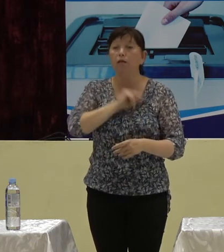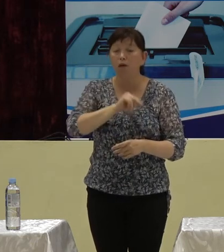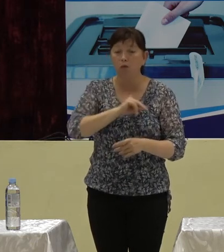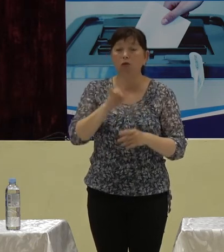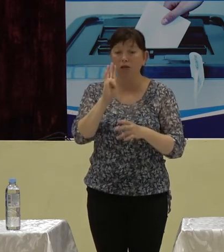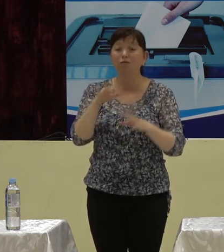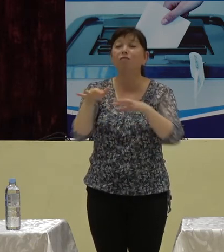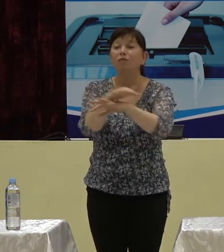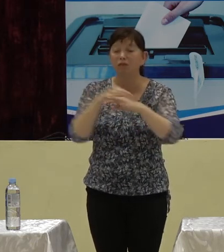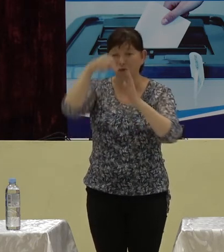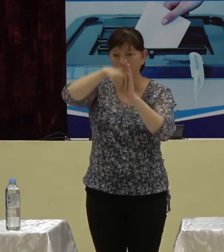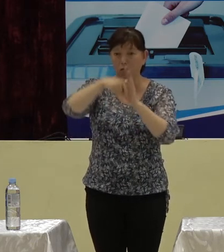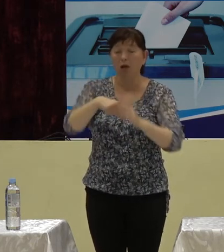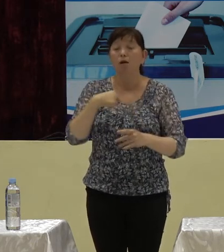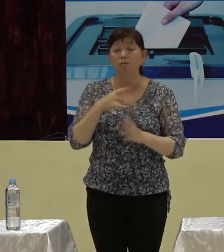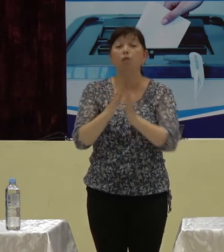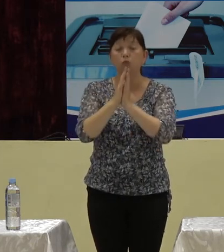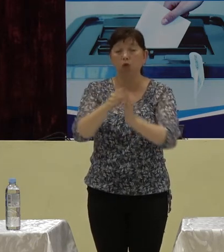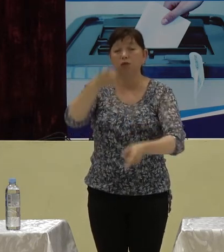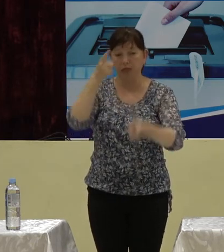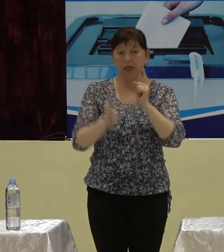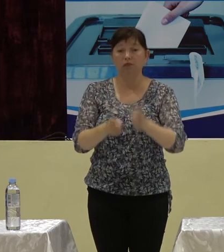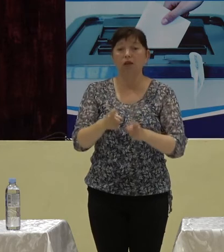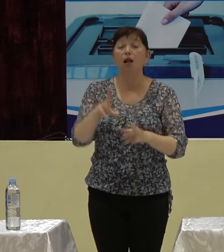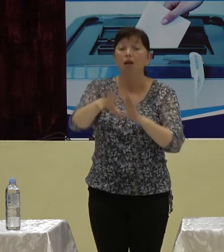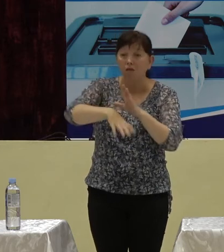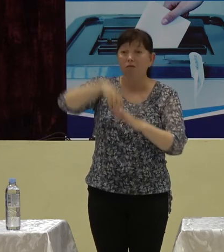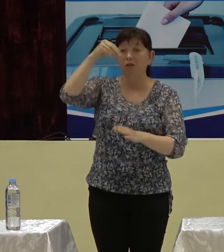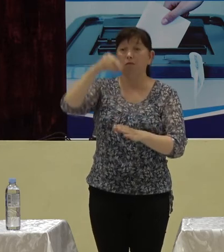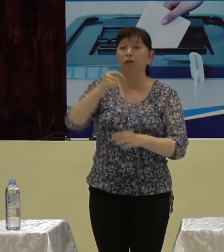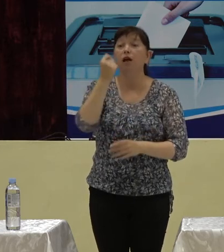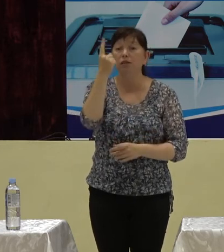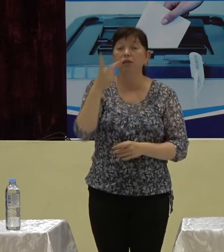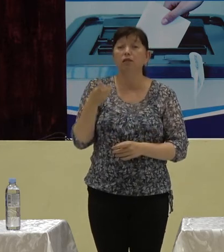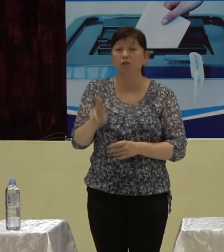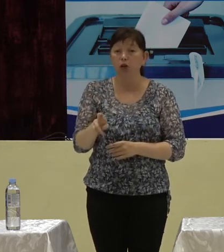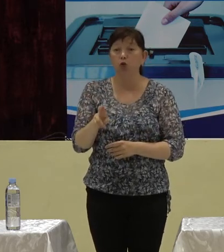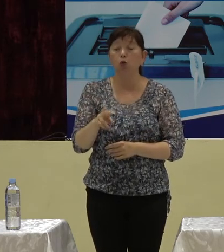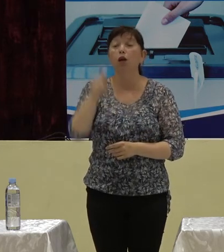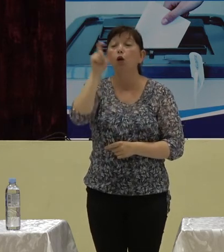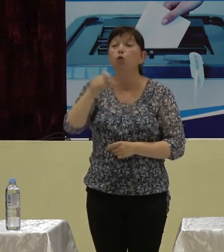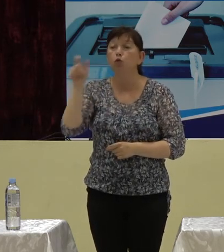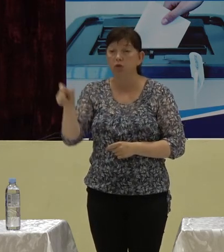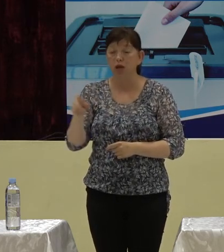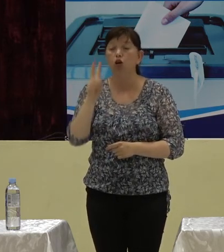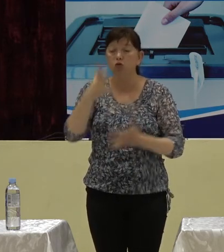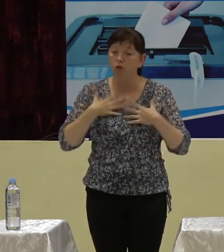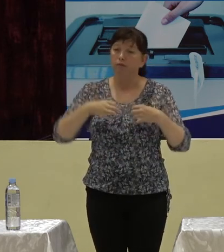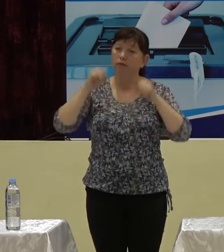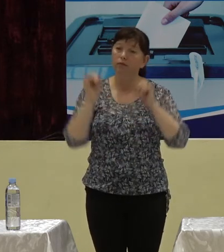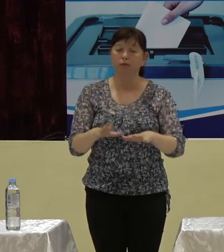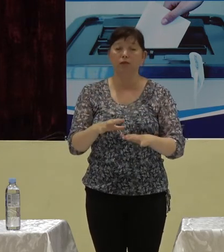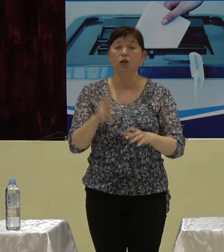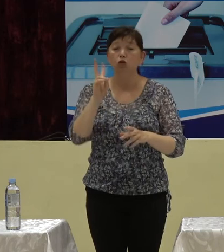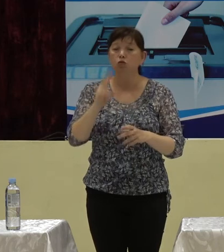social. Și vă îndemnăm într-adevăr să alegeți la 11 iulie oameni dedicați